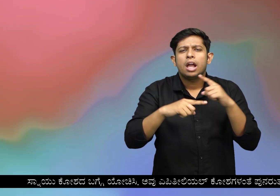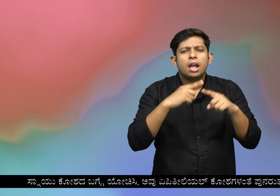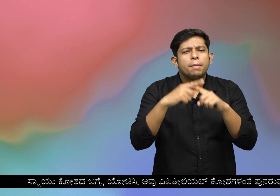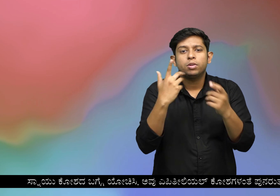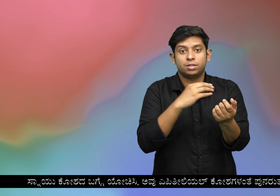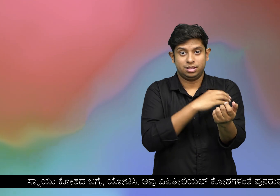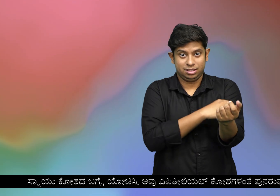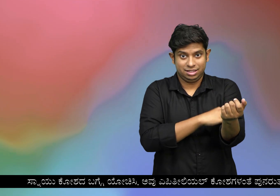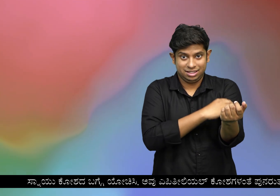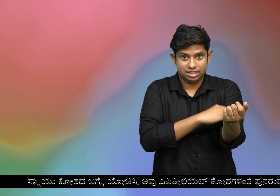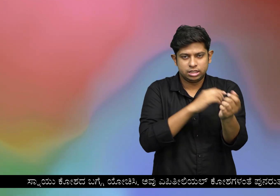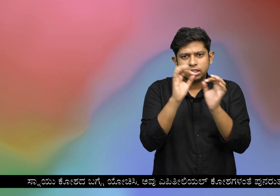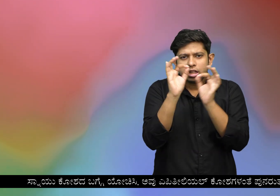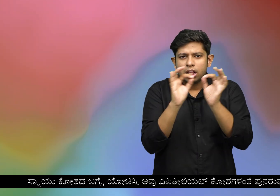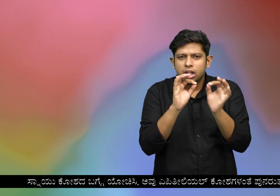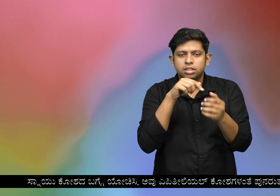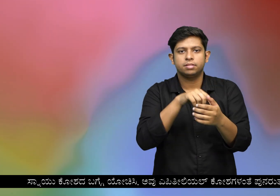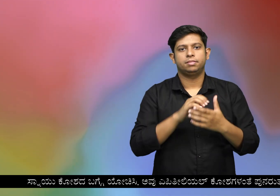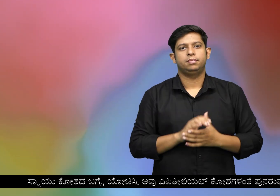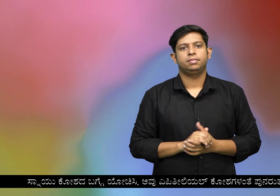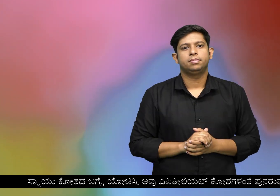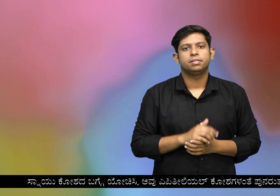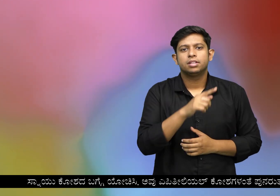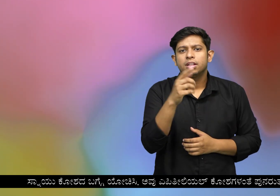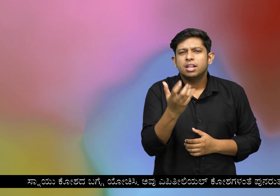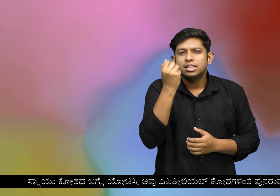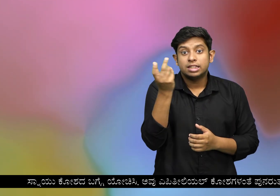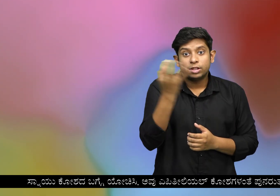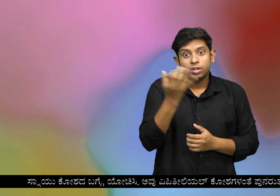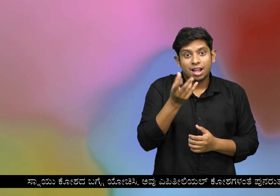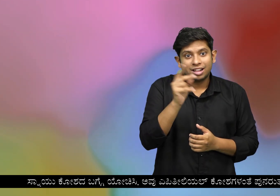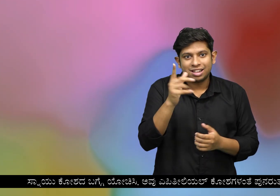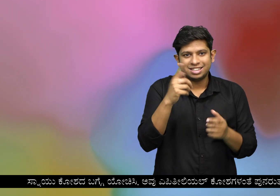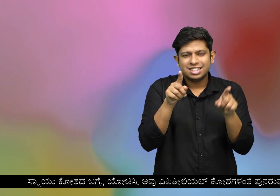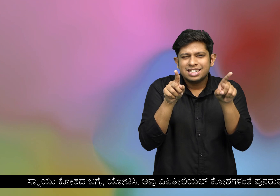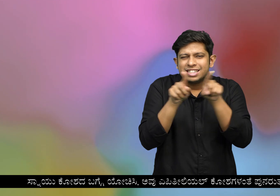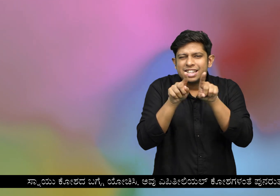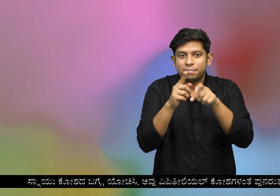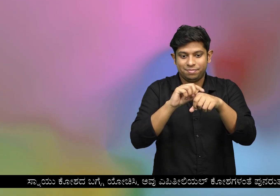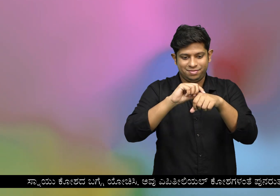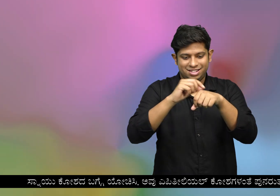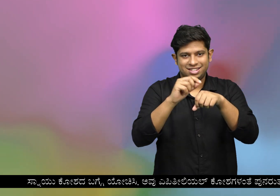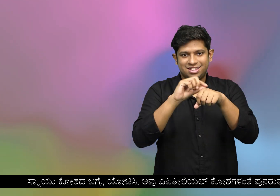ಸ್ನಾಯು ಕೋಶದ ಬಗ್ಗೆ ಯೋಚಿಸಿ. ಅವು ಎಪಿಥೆಲಿಯಲ್ ಕೋಶಗಳಂತೆ ಪುನರುತ್ಪಾದಿಸಲು ತಡೆಯಲ್ಪಡುತ್ತವೆ.